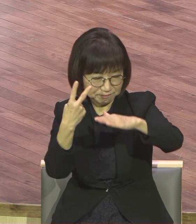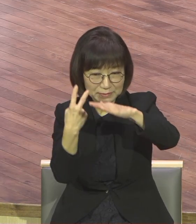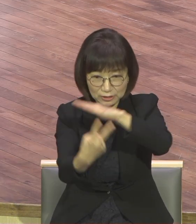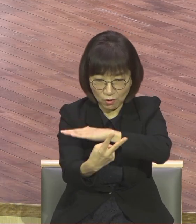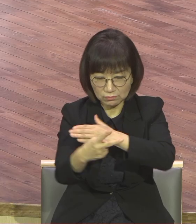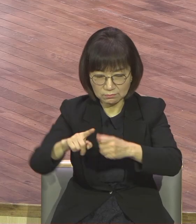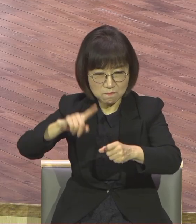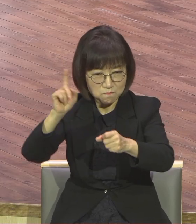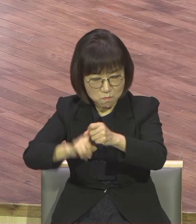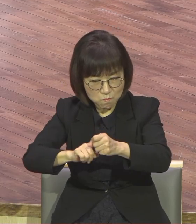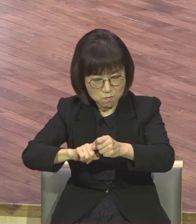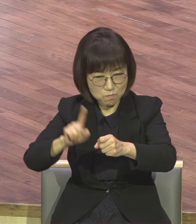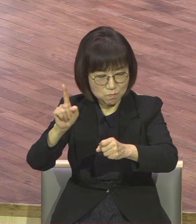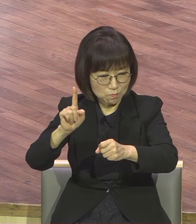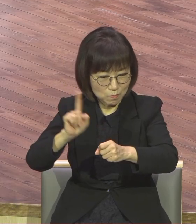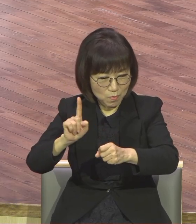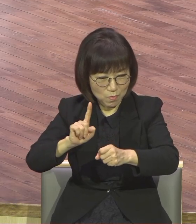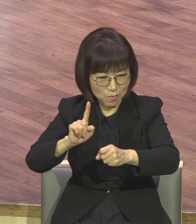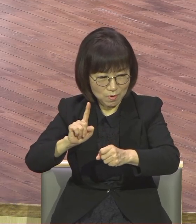이런